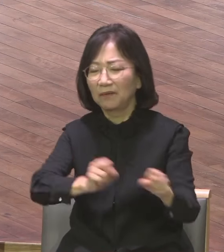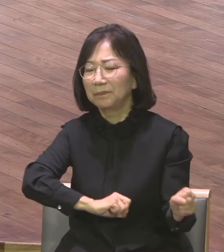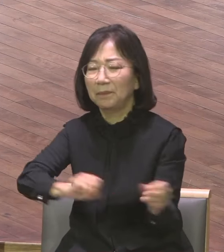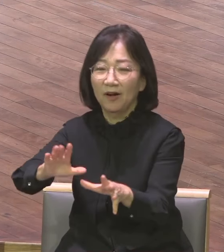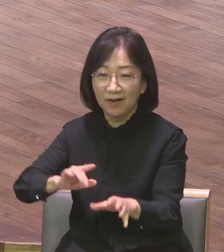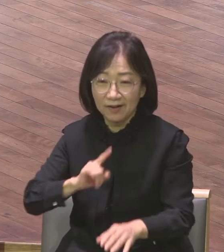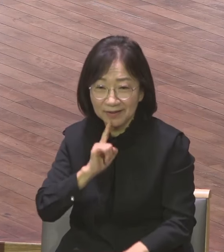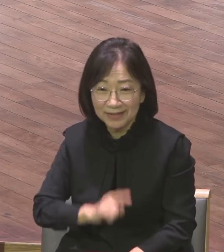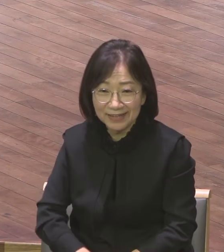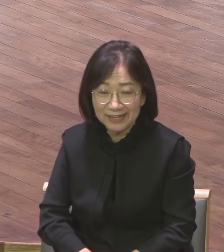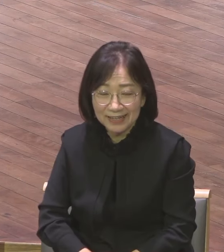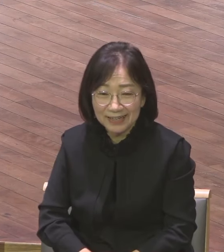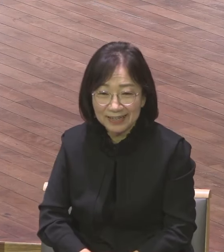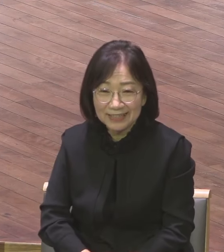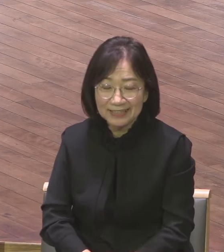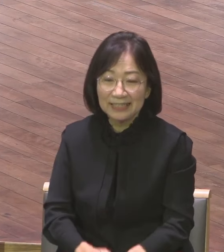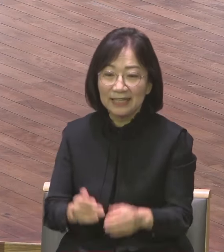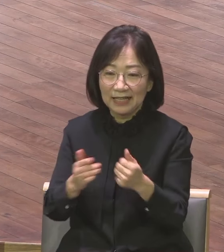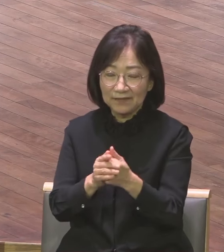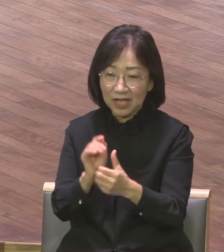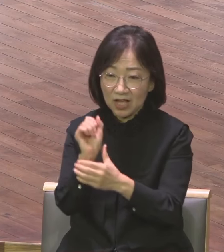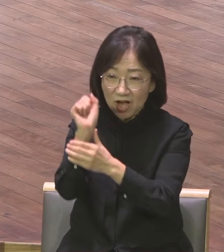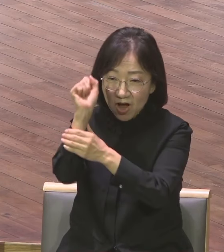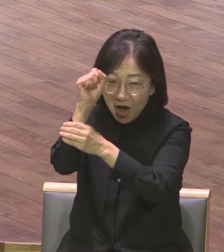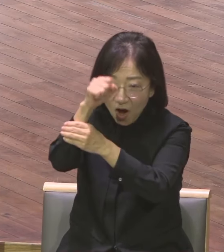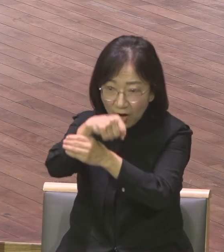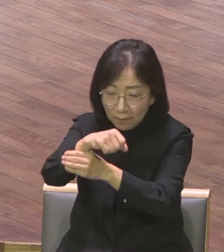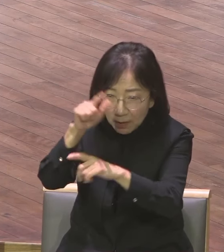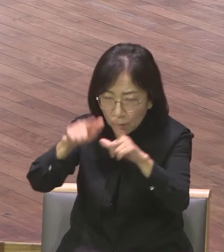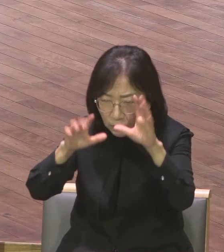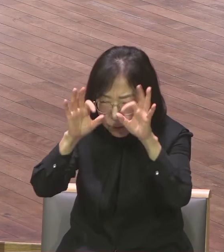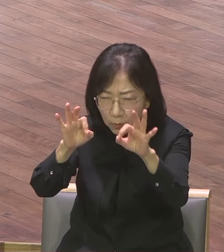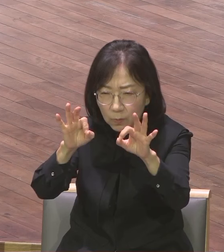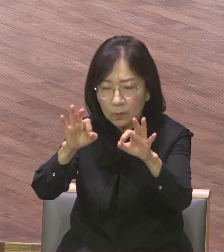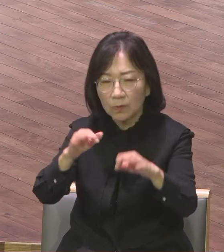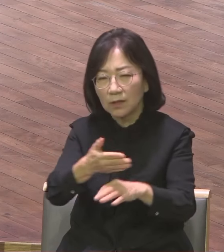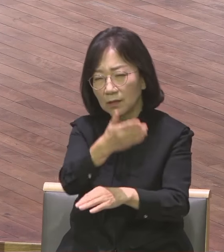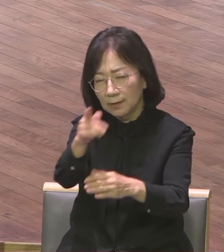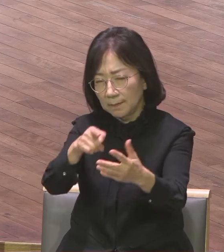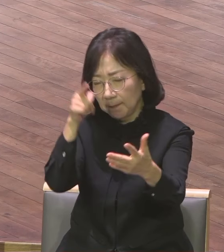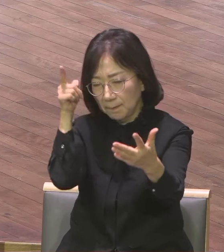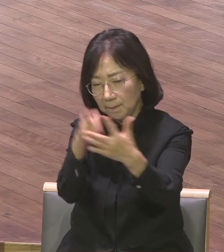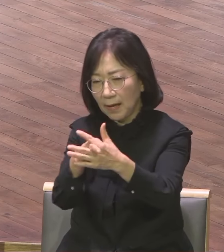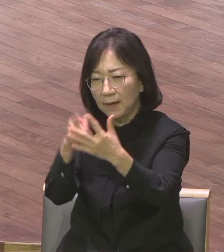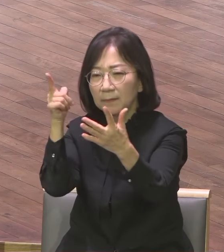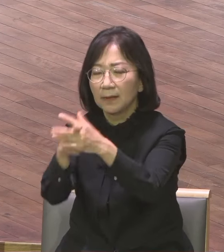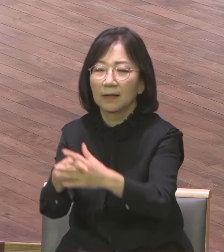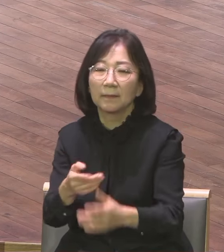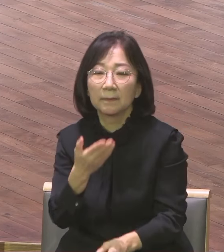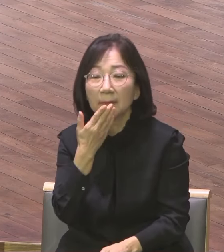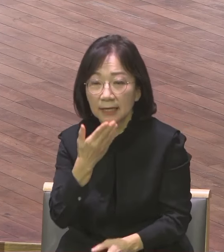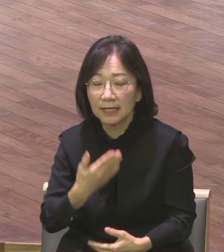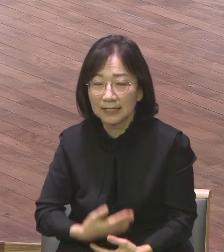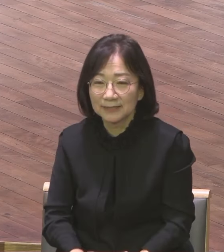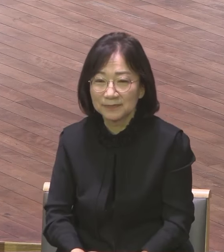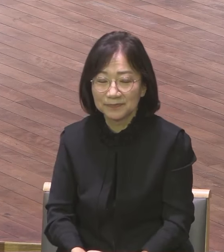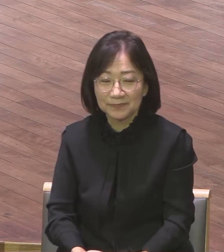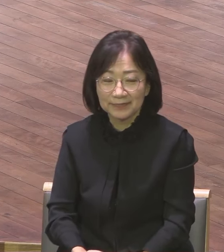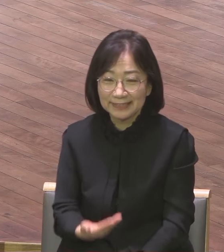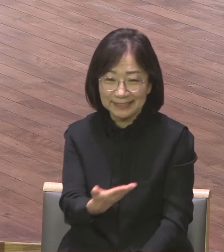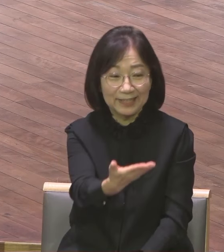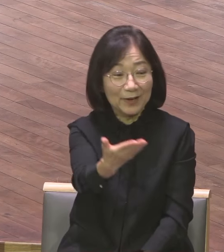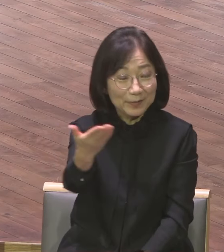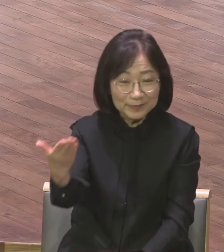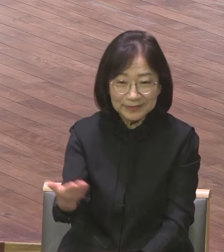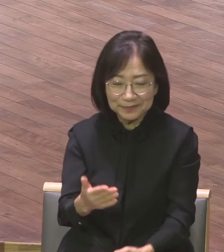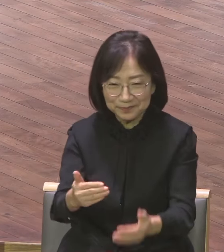그래서 뭐랍니까? 그들의 열매를 보아서 그들을 알리라. 열매입니다. 열매. 영계 모든